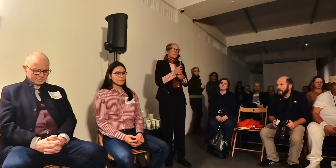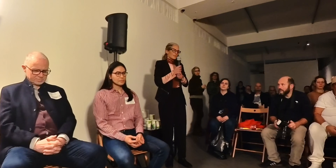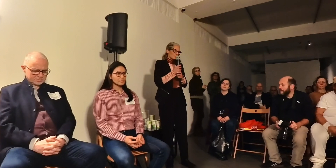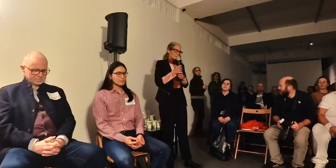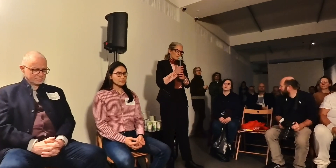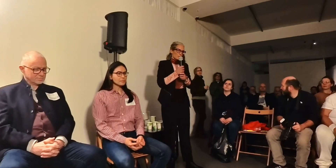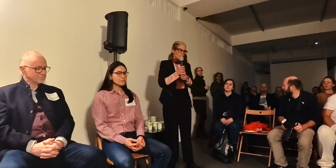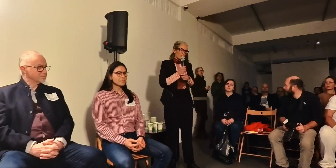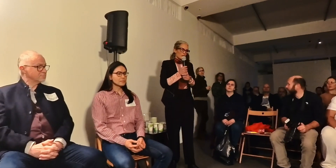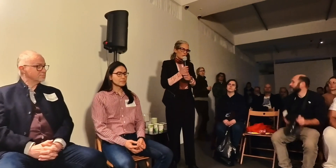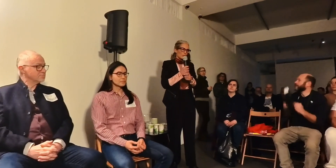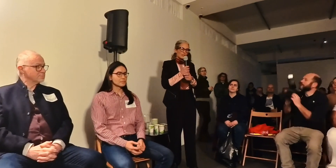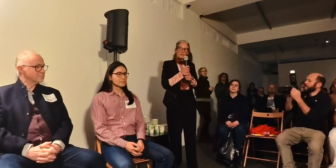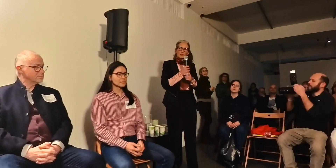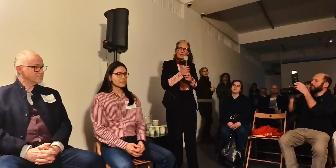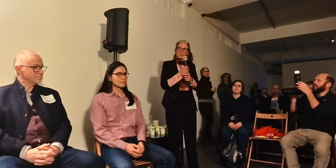právě